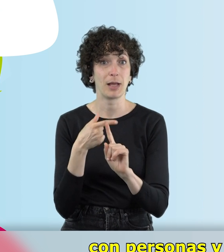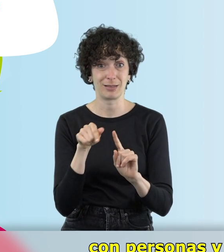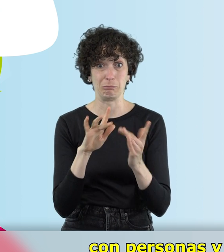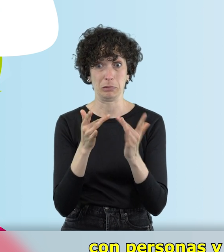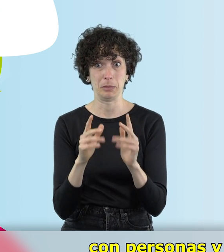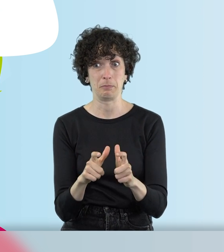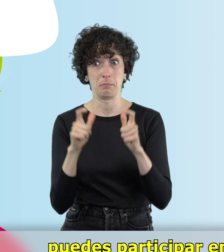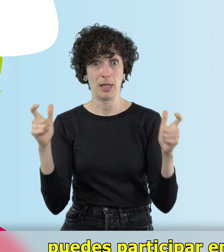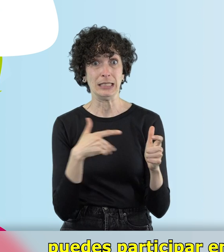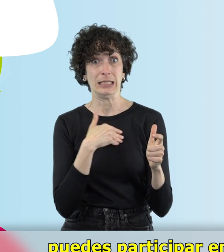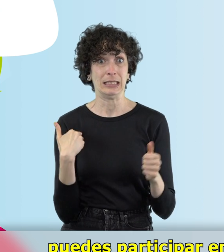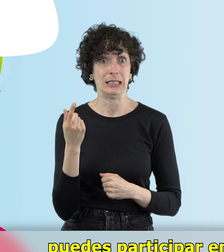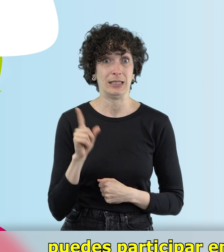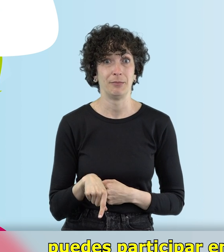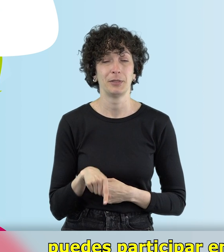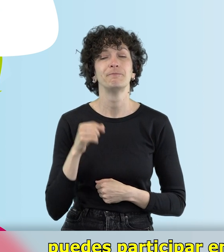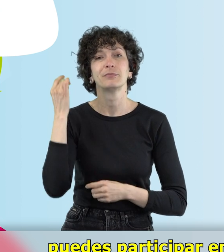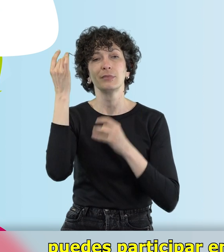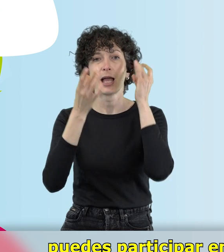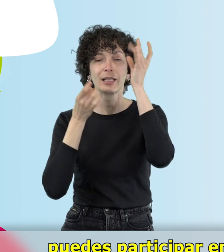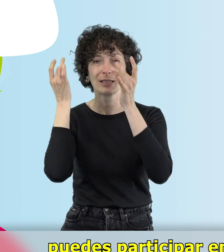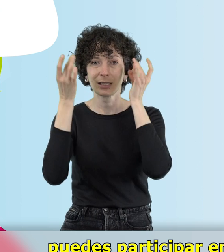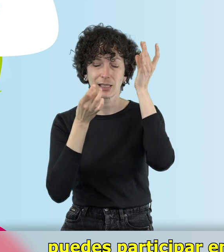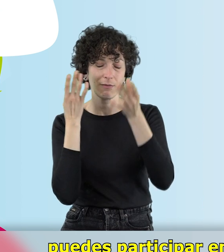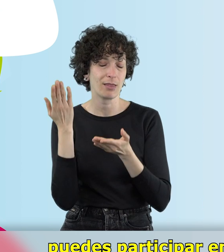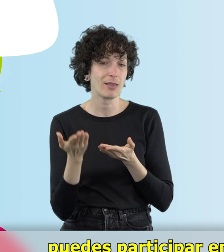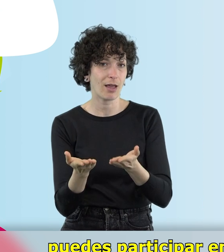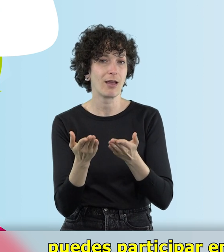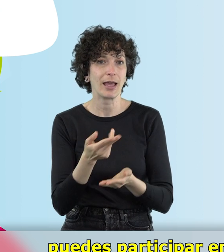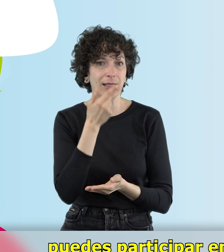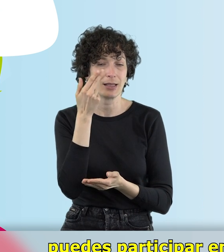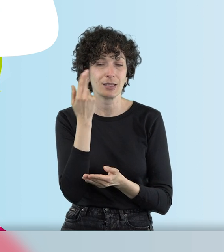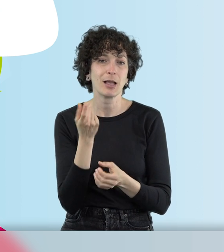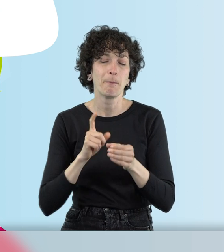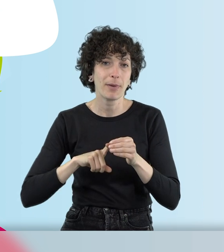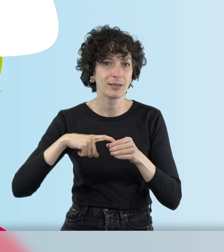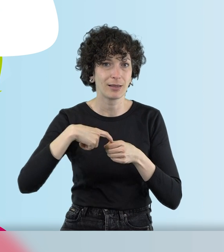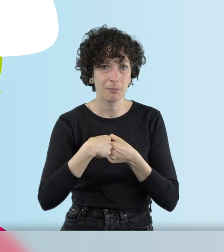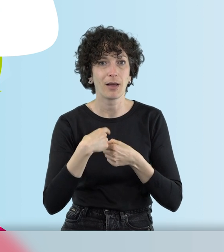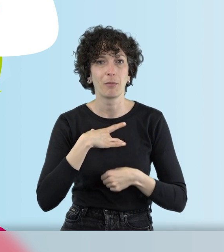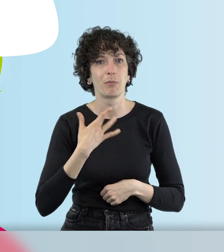tu círculo de amistades, puedes participar en actividades que sean de tu interés.